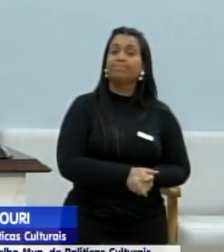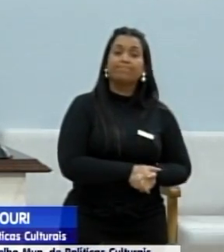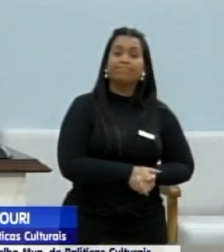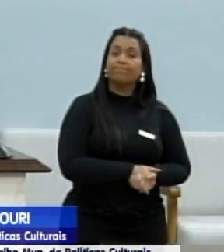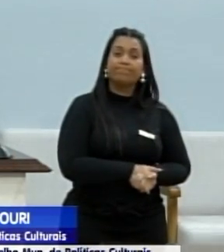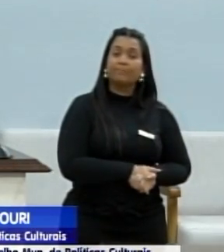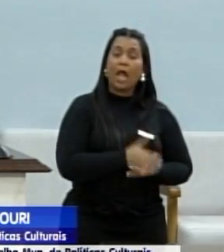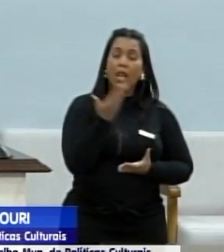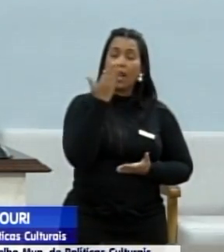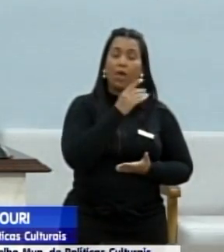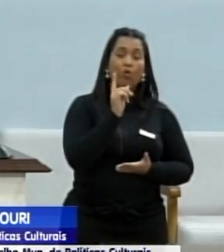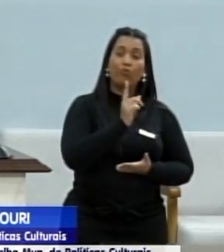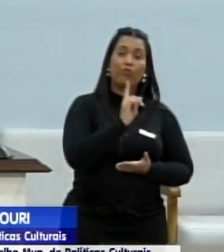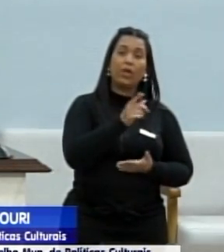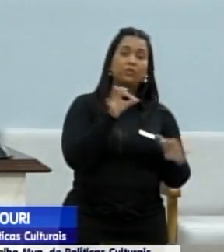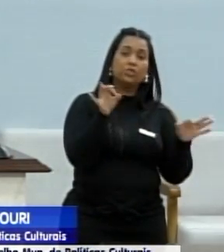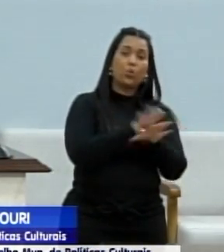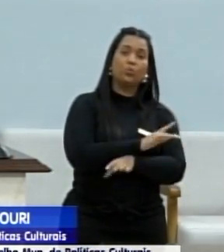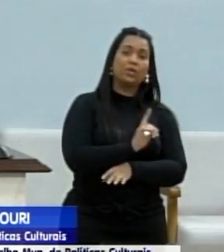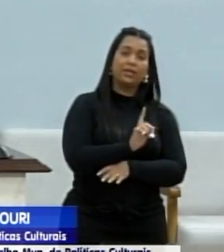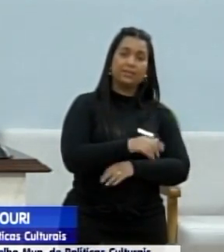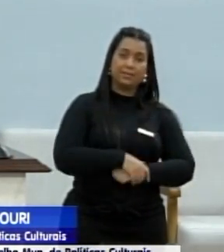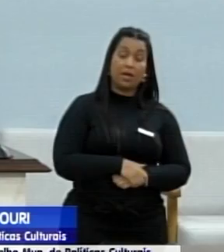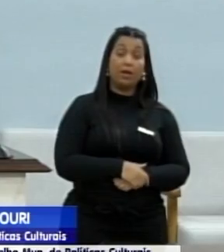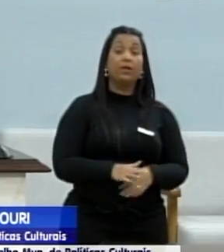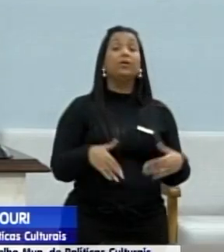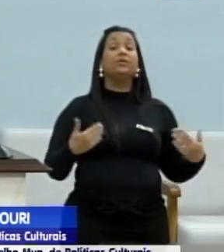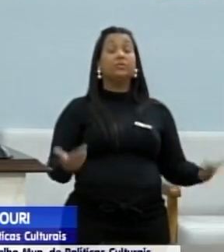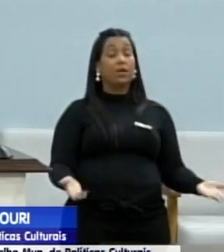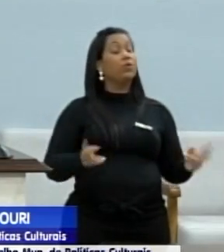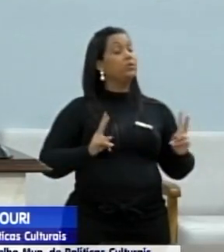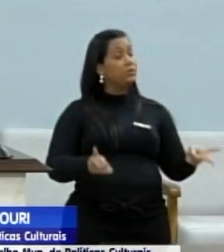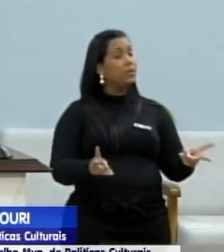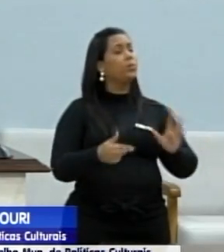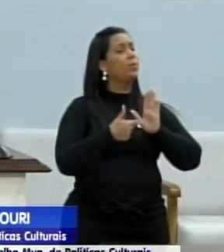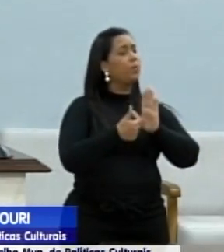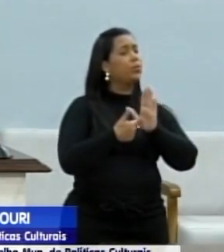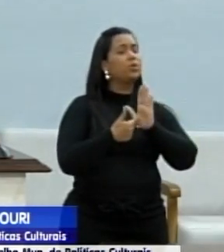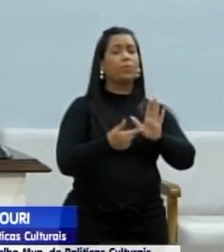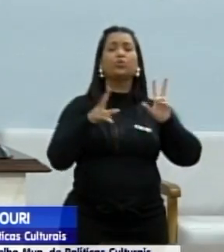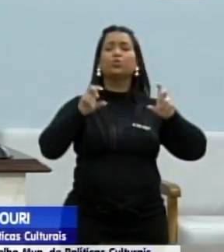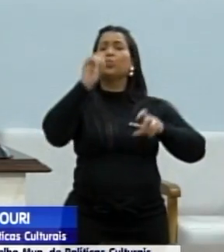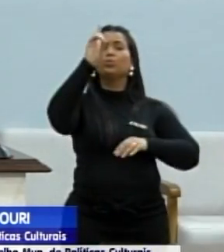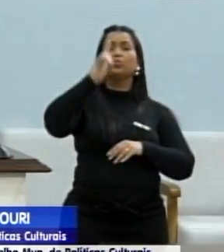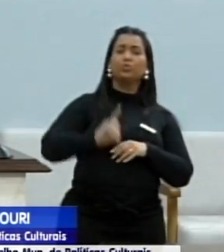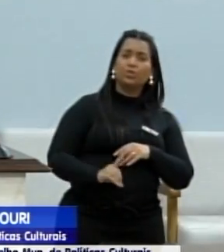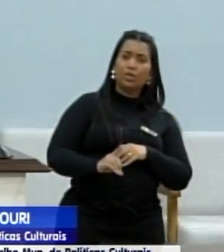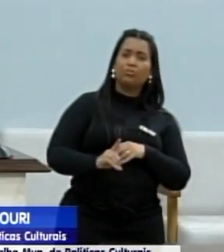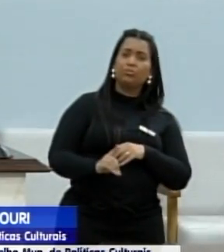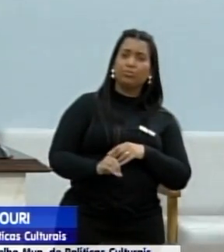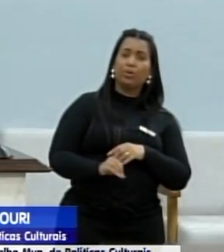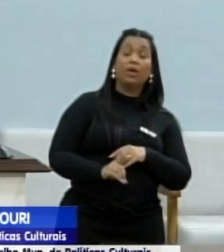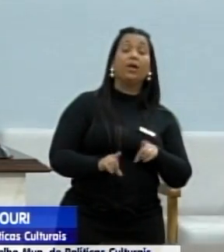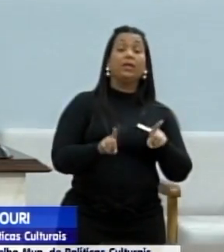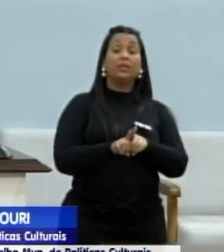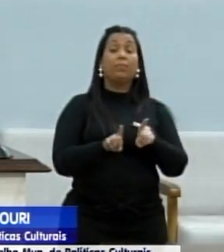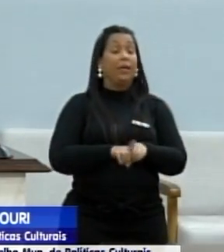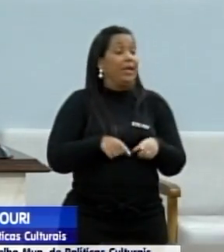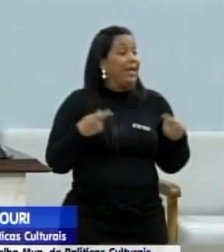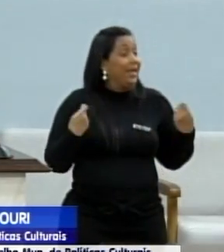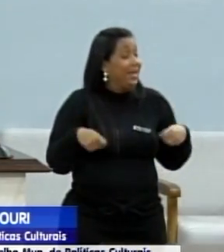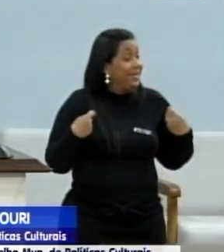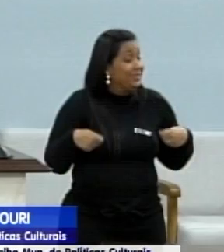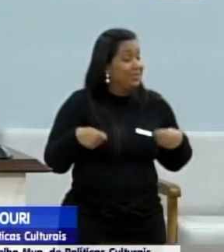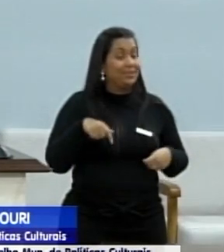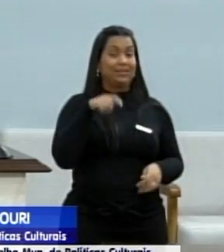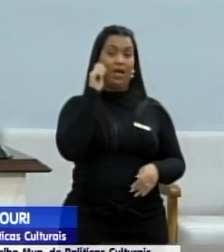gente não vê isso se concretizar. Então a gente sempre reflete sobre os direitos culturais e sobre a necessidade